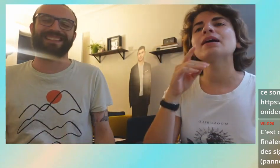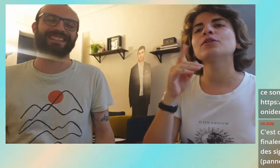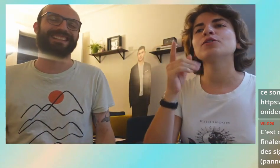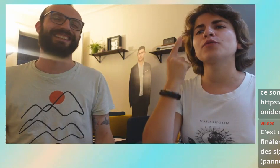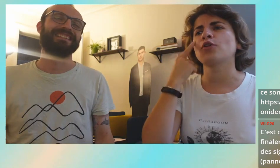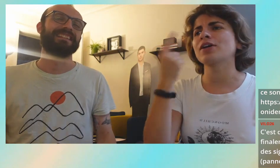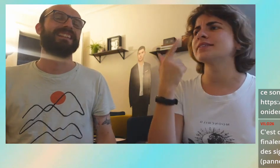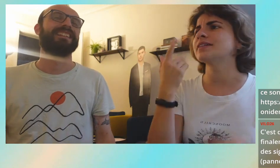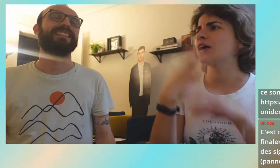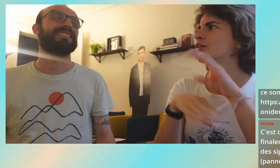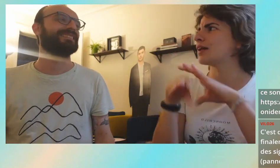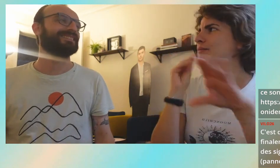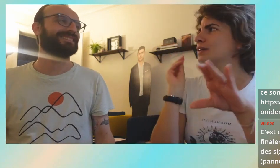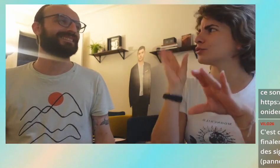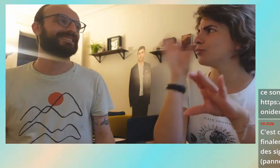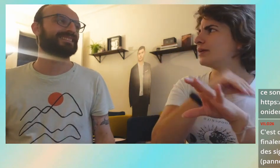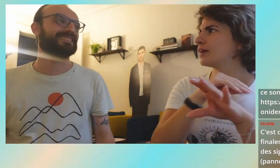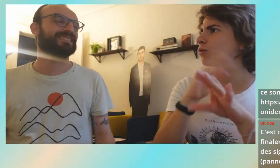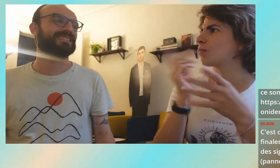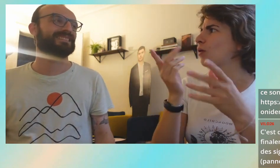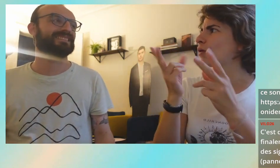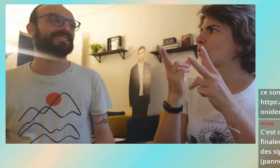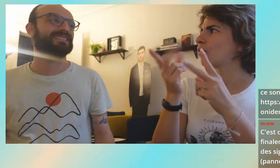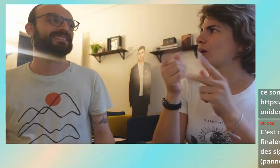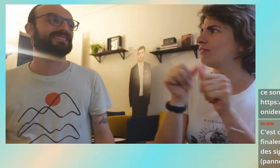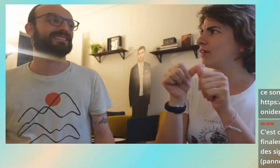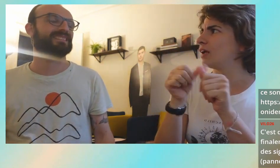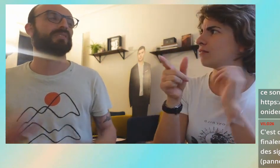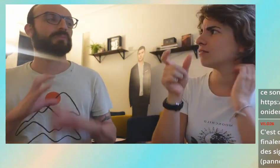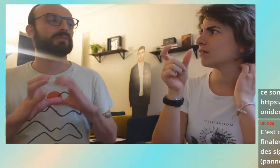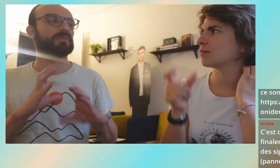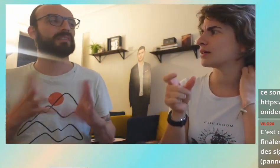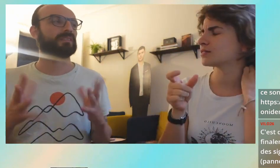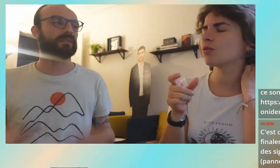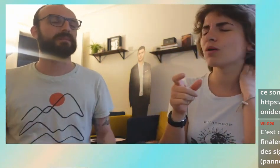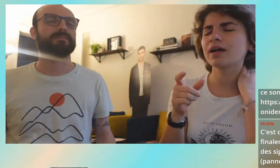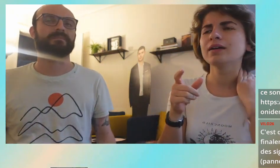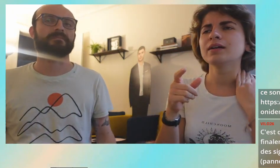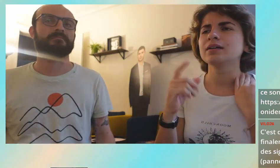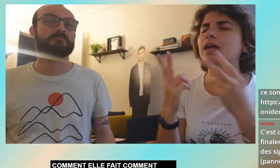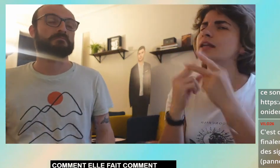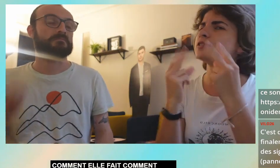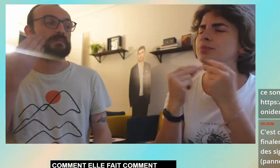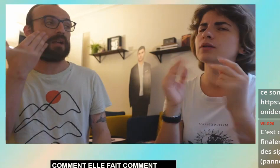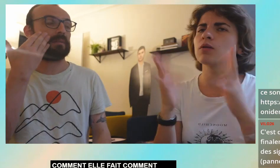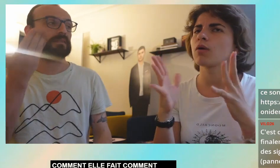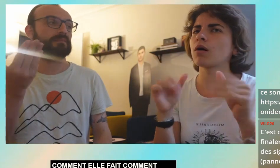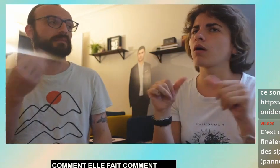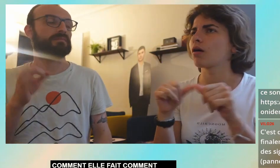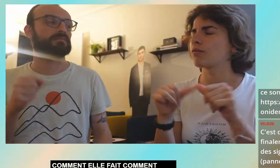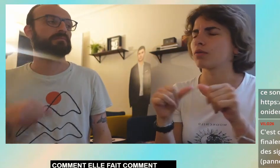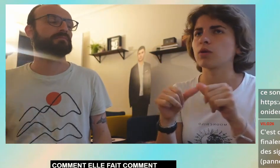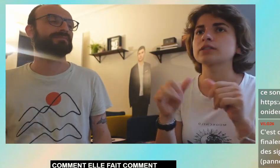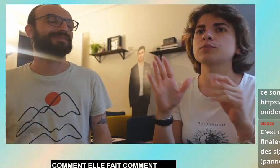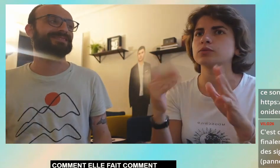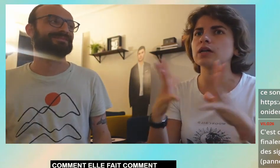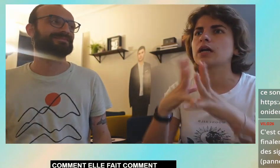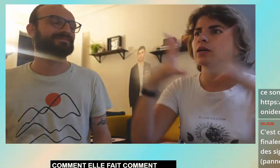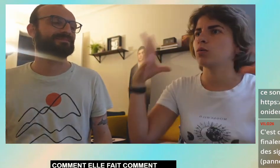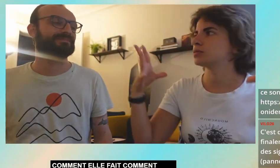Mais faut regarder à l'œil la main, j'ai oublié comment elle fait. Comme La communique. personne, Ouais. ouais. Et elle explique Après, comment, pourquoi. Ça, les grands